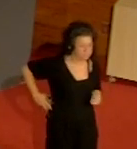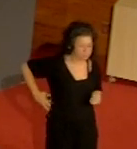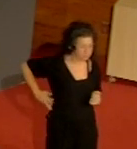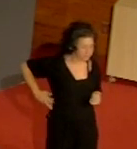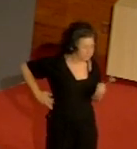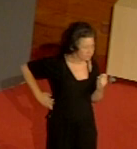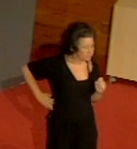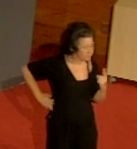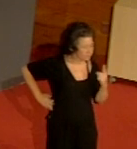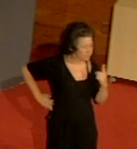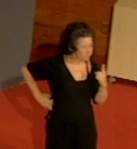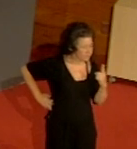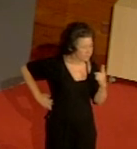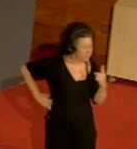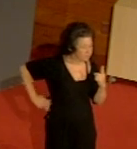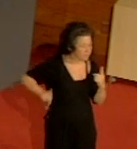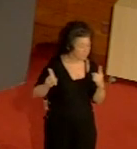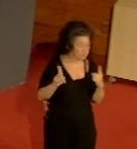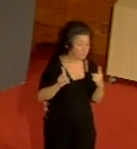Primero, una nota informativa, el ascensor funciona.